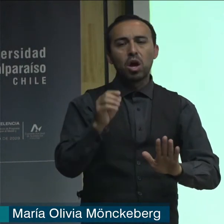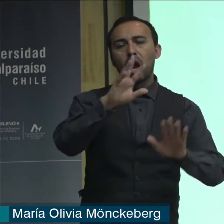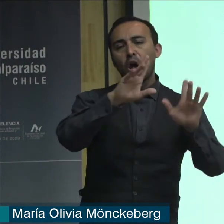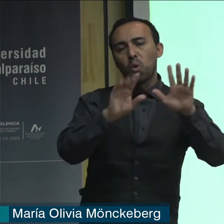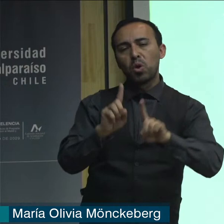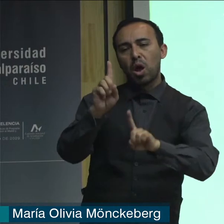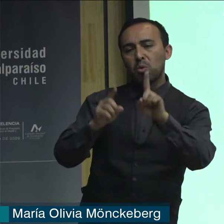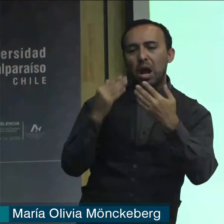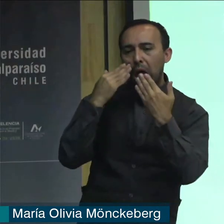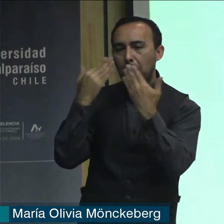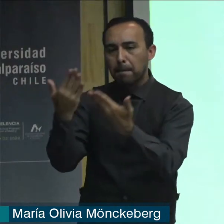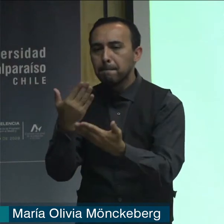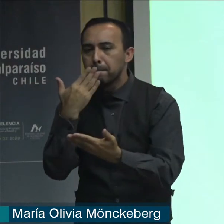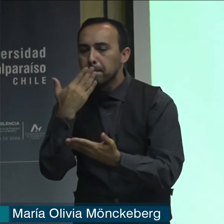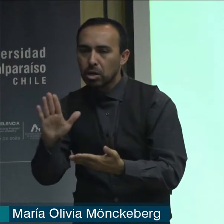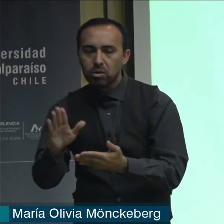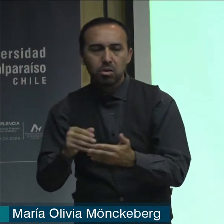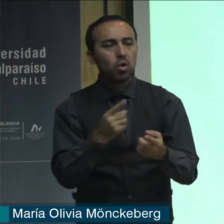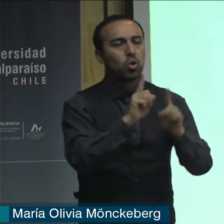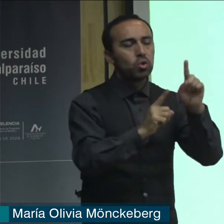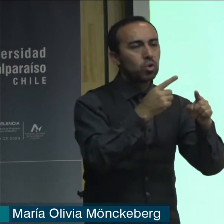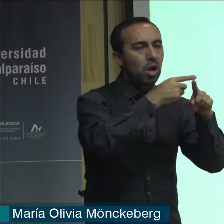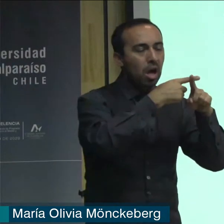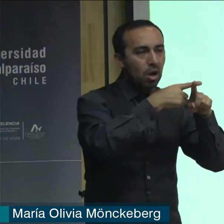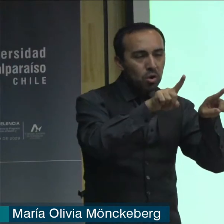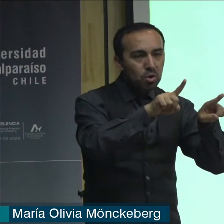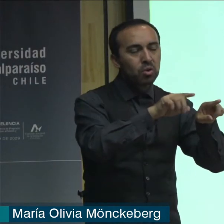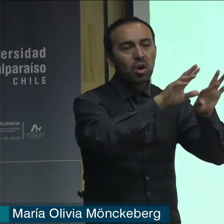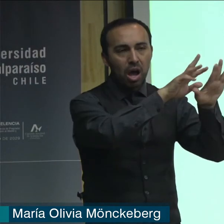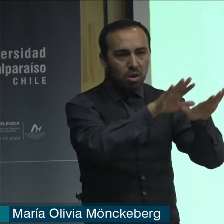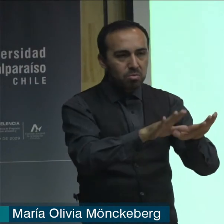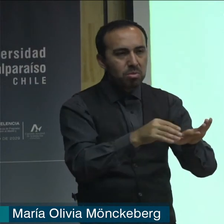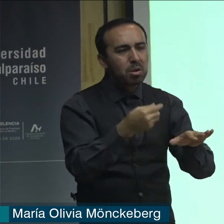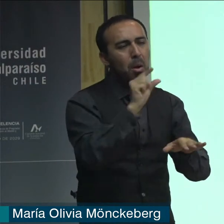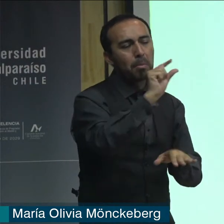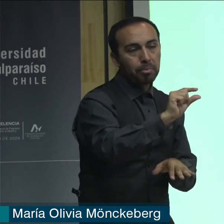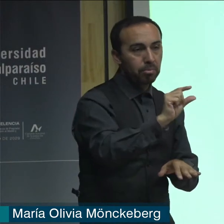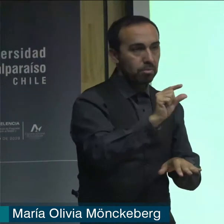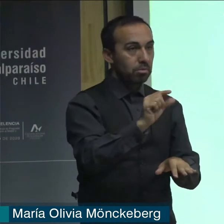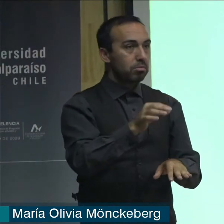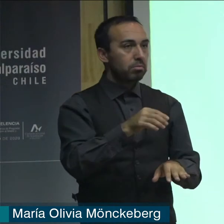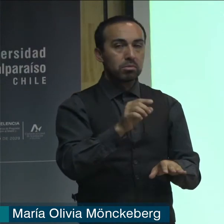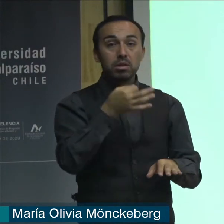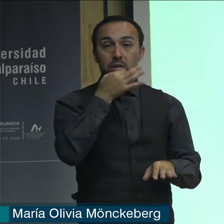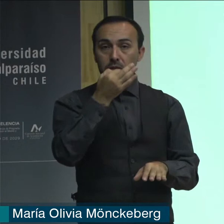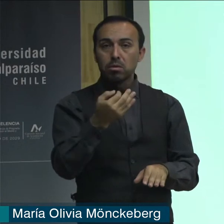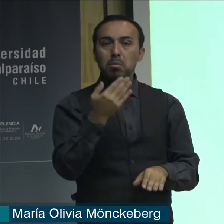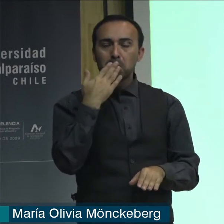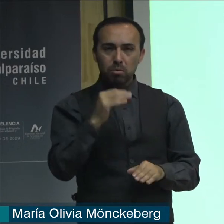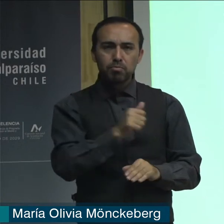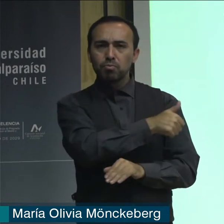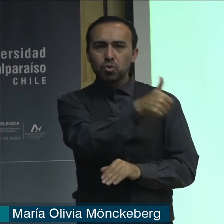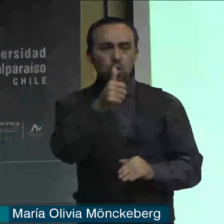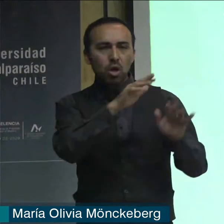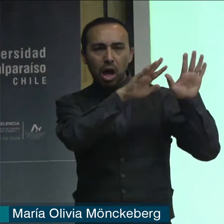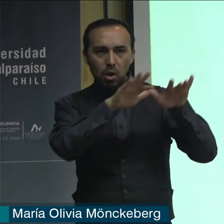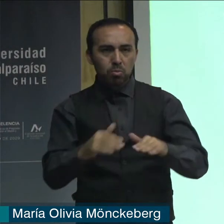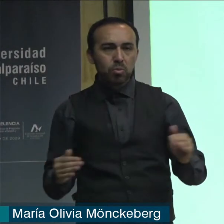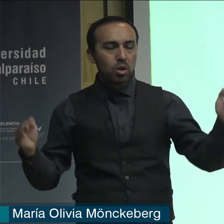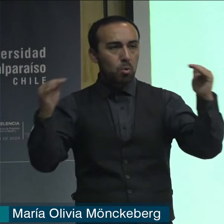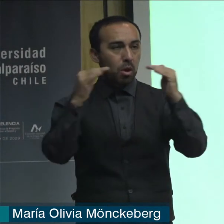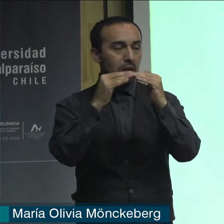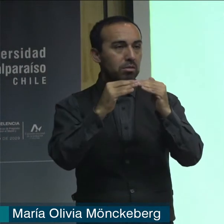otro puso límite frenó las limitaciones